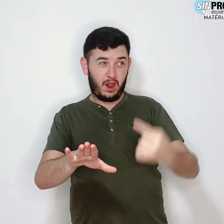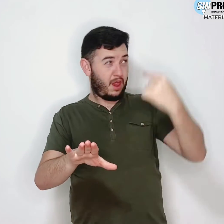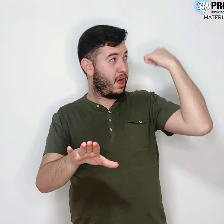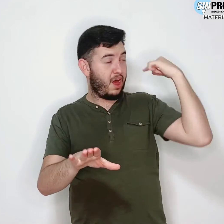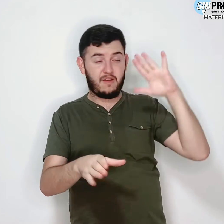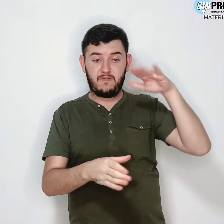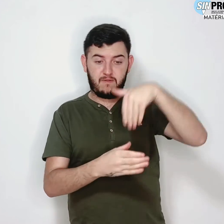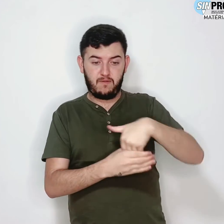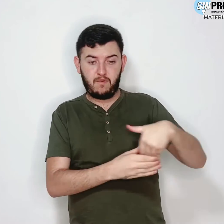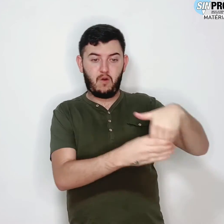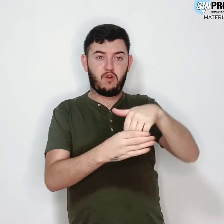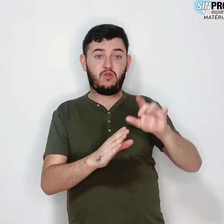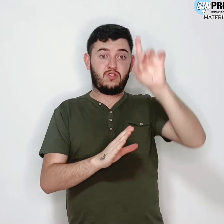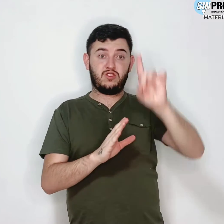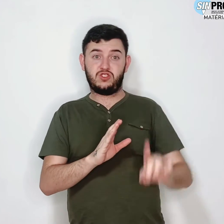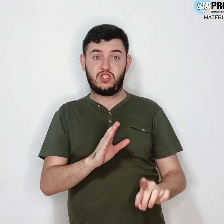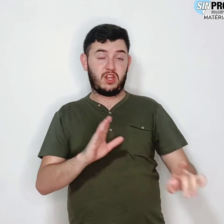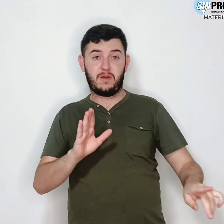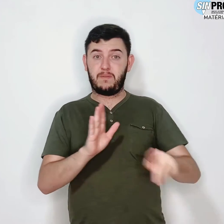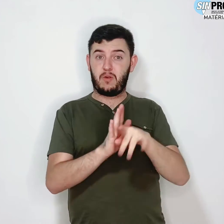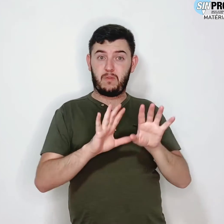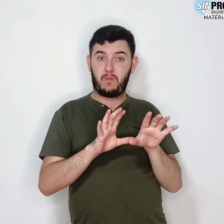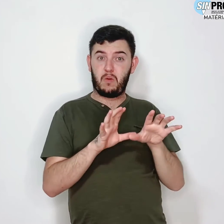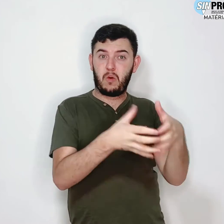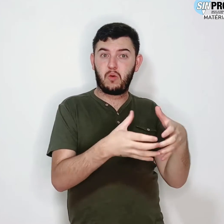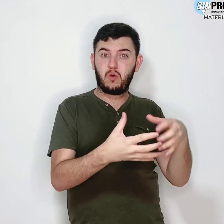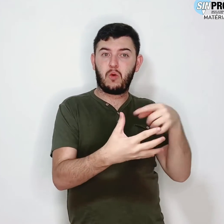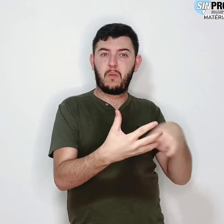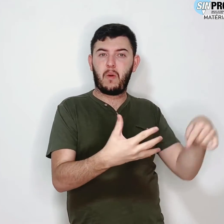a uma elite privilegiada, homens,